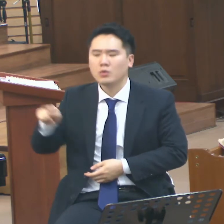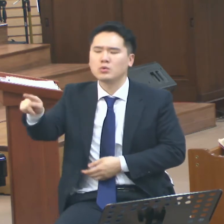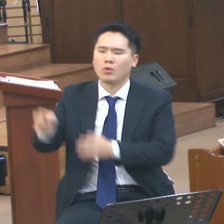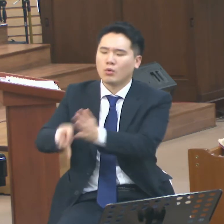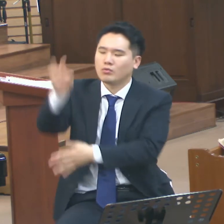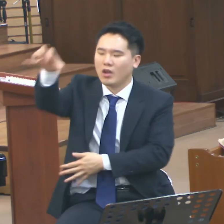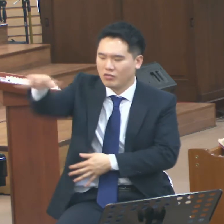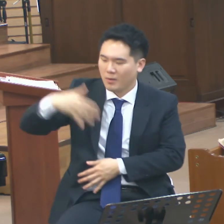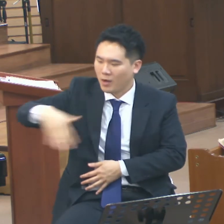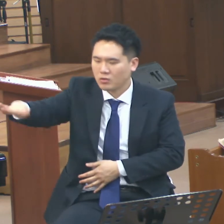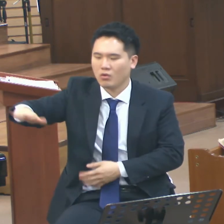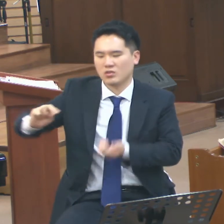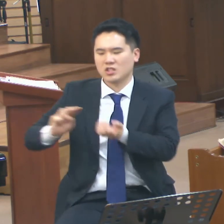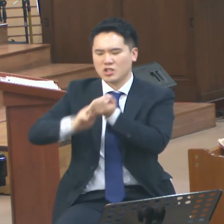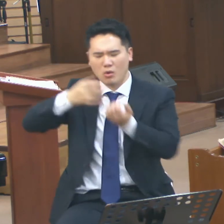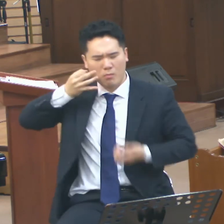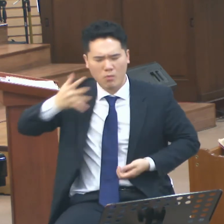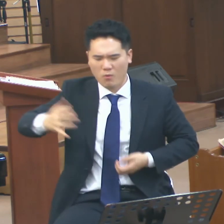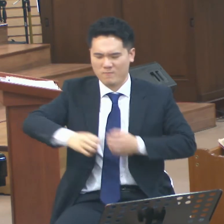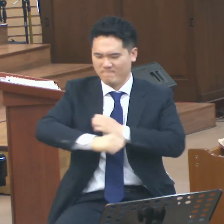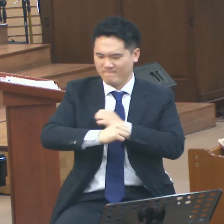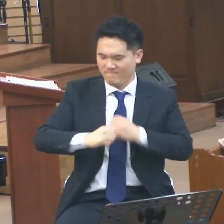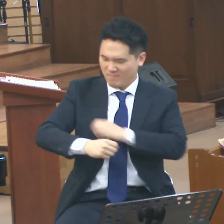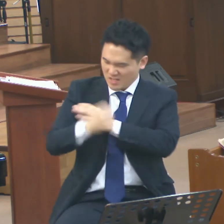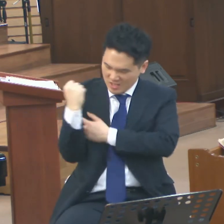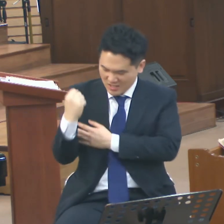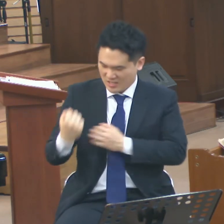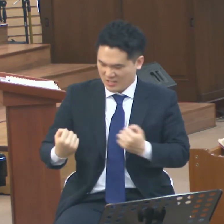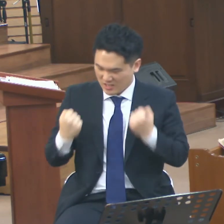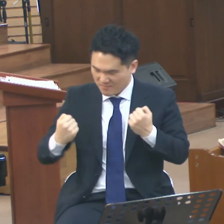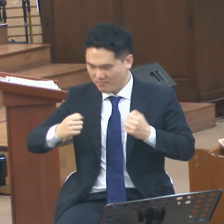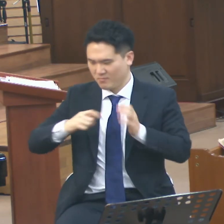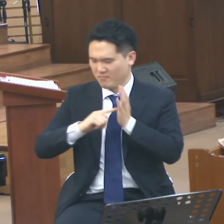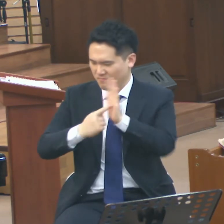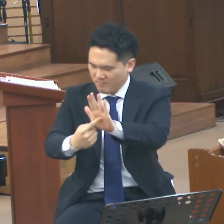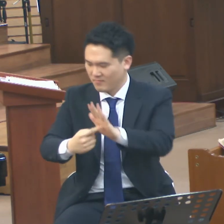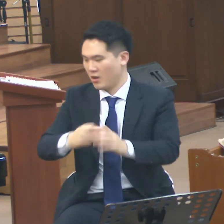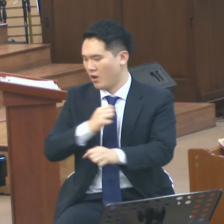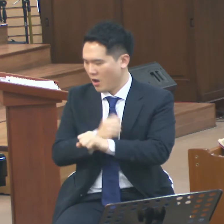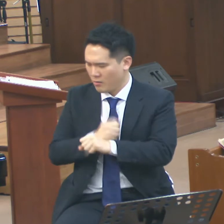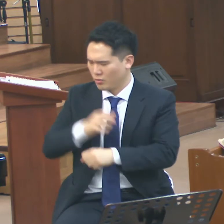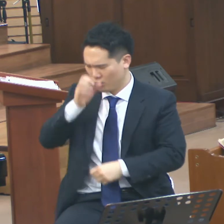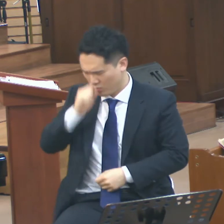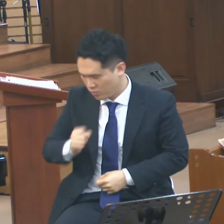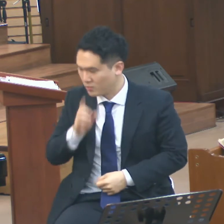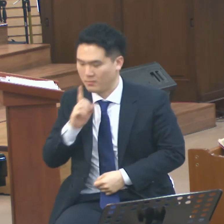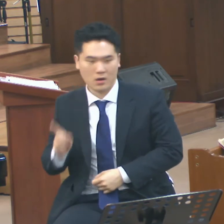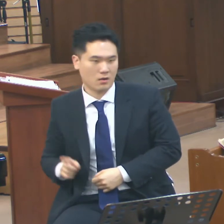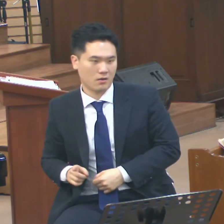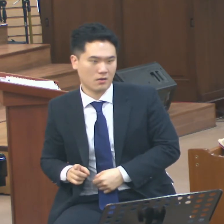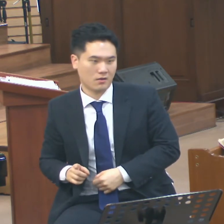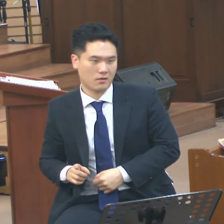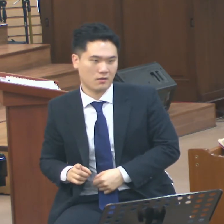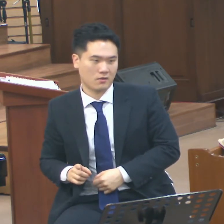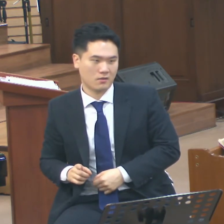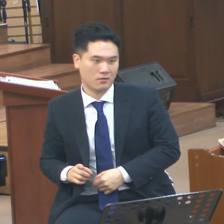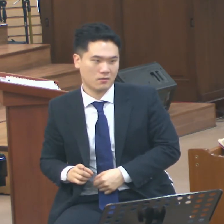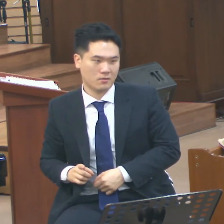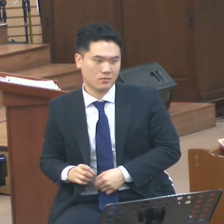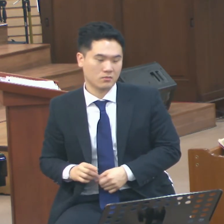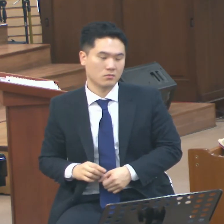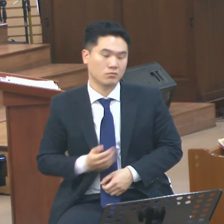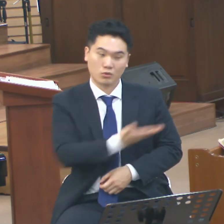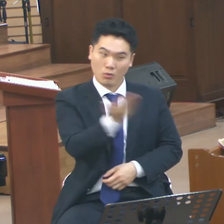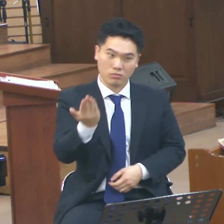하는 거예요. 그러면 우리 같으면 내가 얼마나 안 알아주는